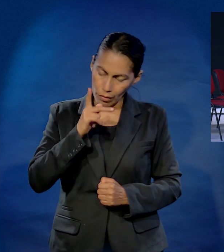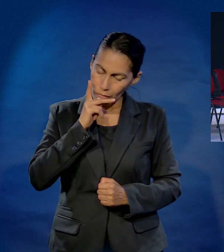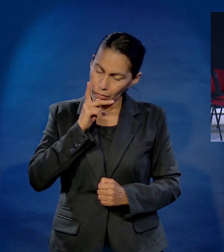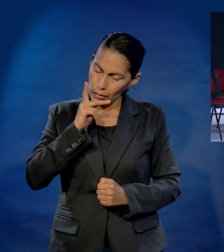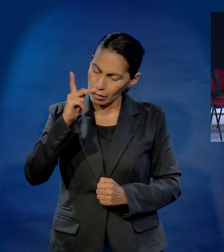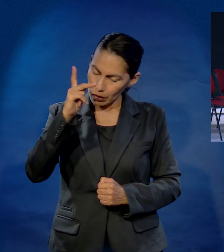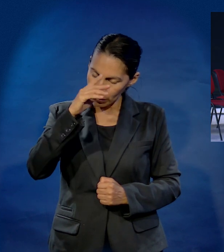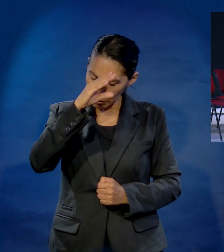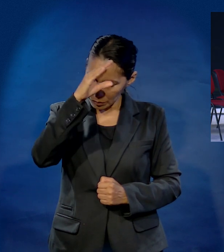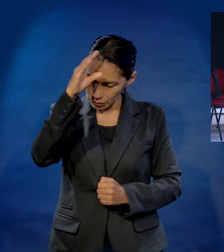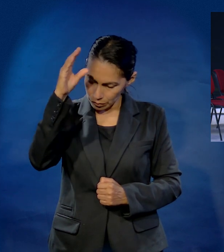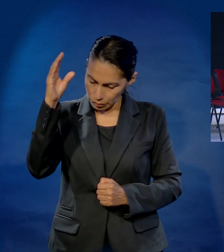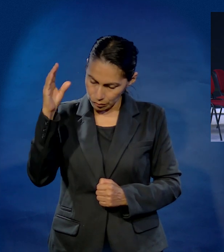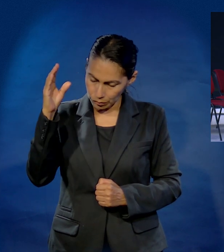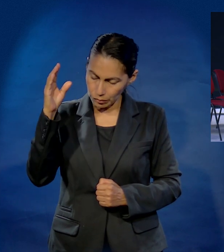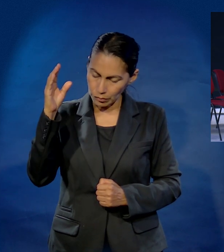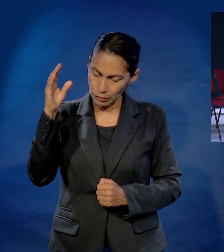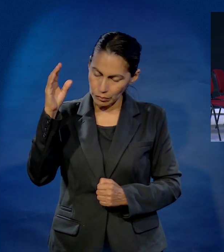Padre Celestial,